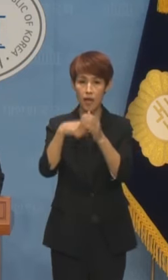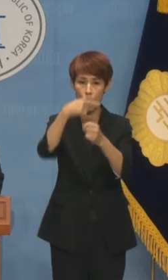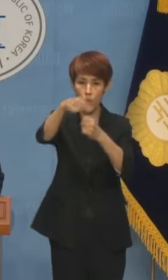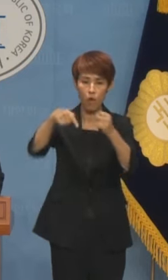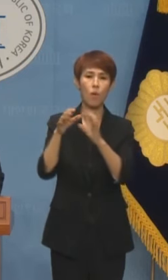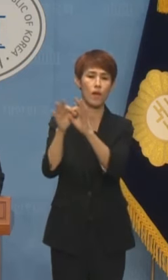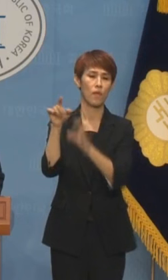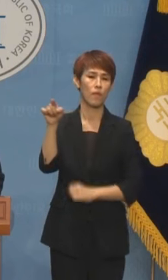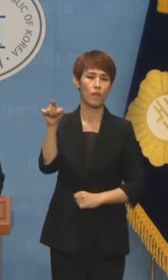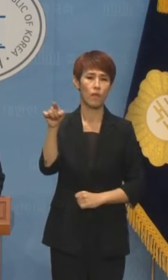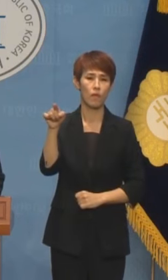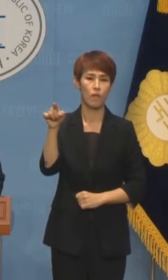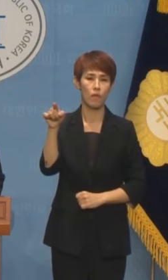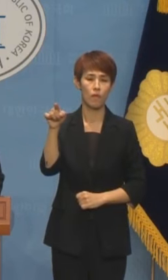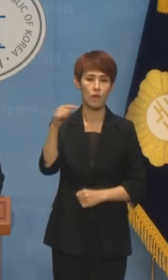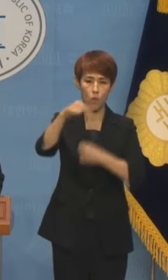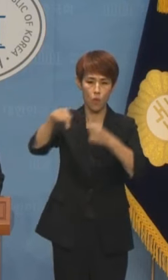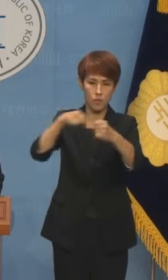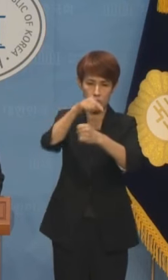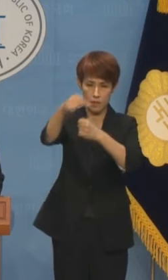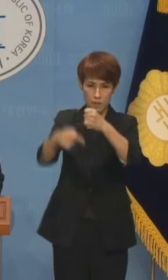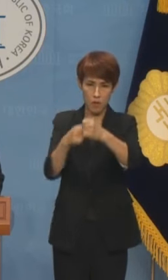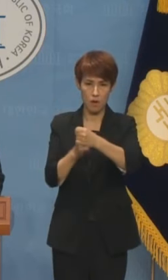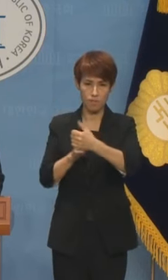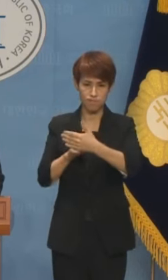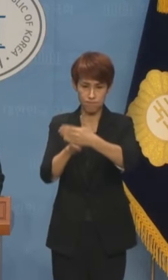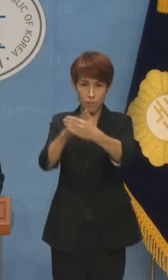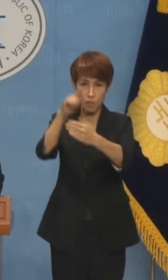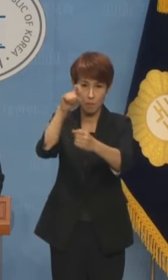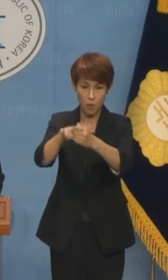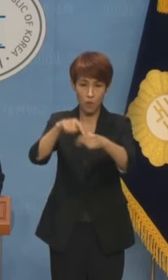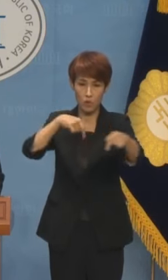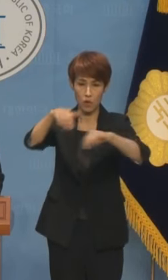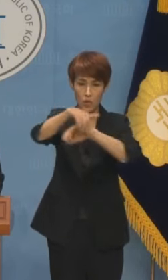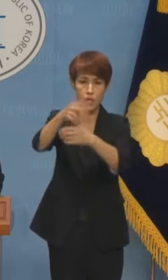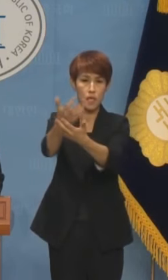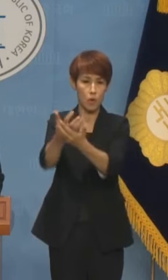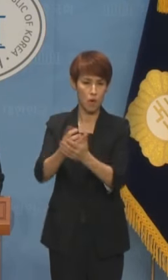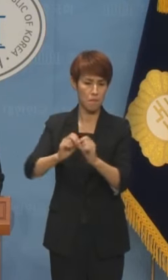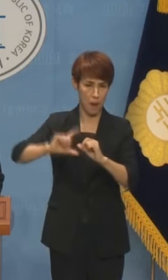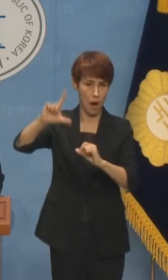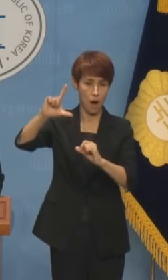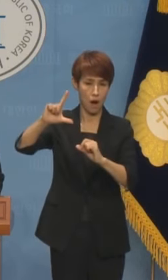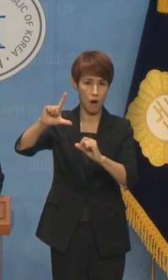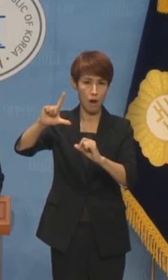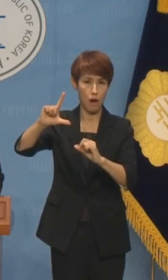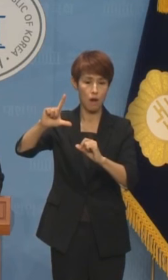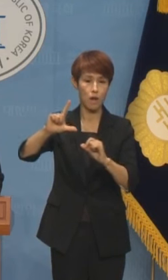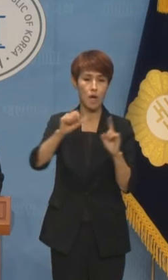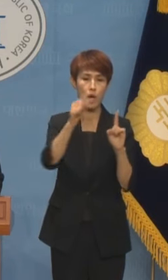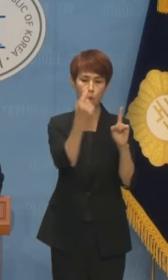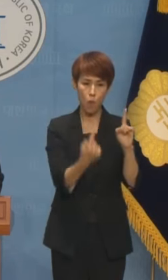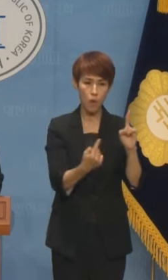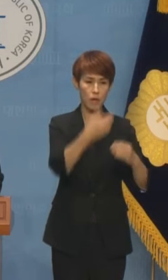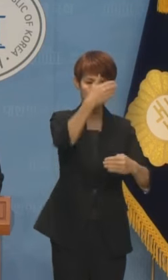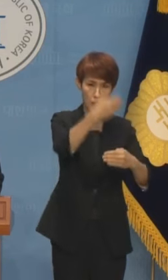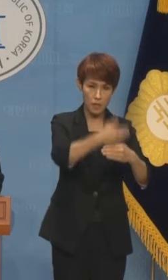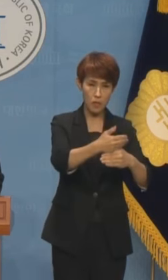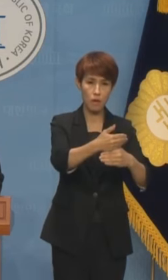문서로 원전 추진을 위한 정책 자료들이 다수였고 월성원전 1호기 폐쇄와 경제성 평가